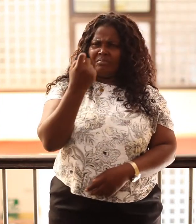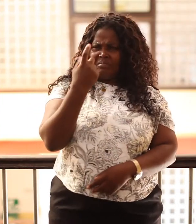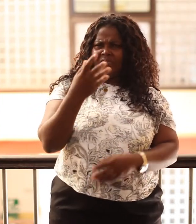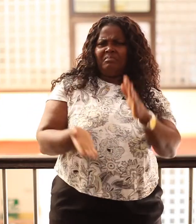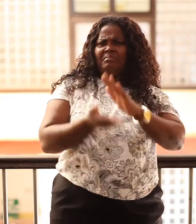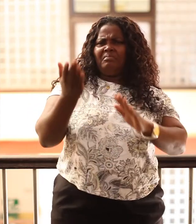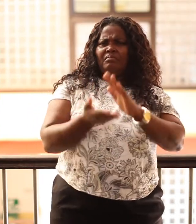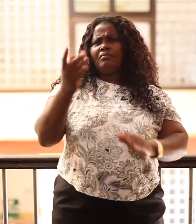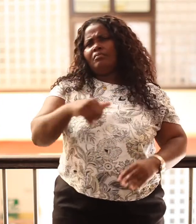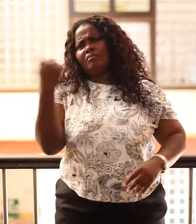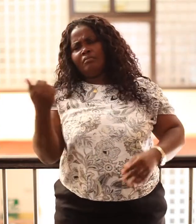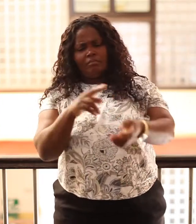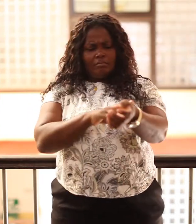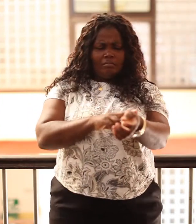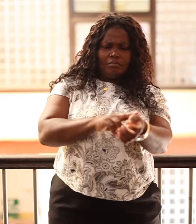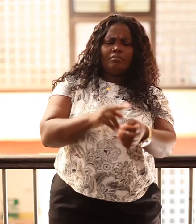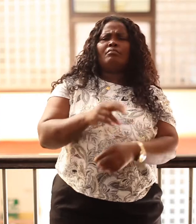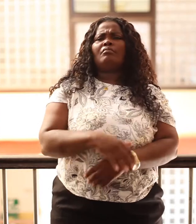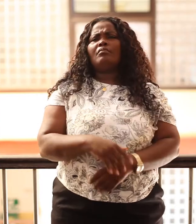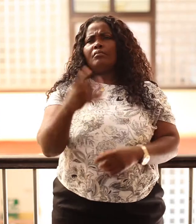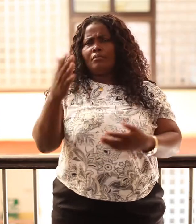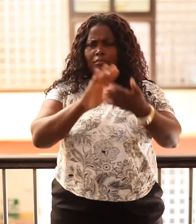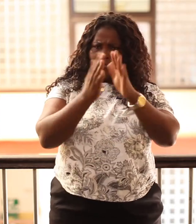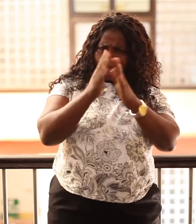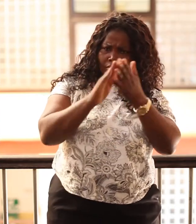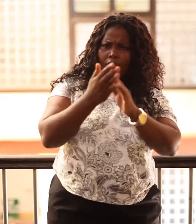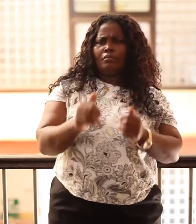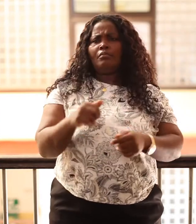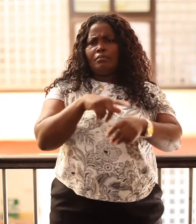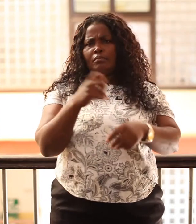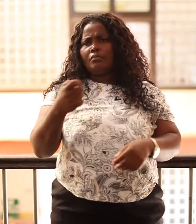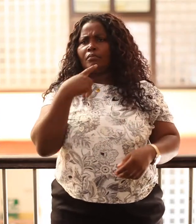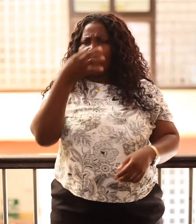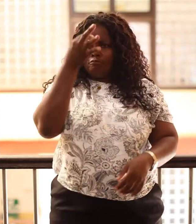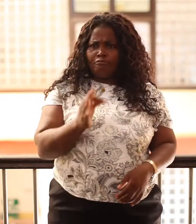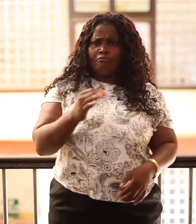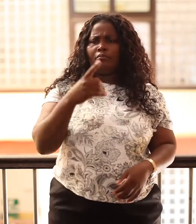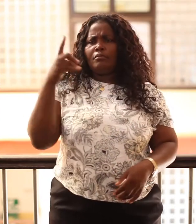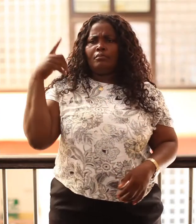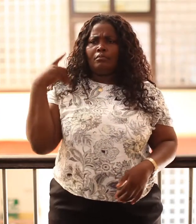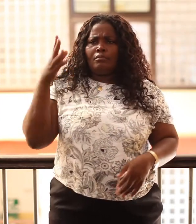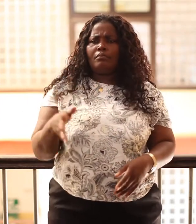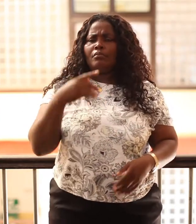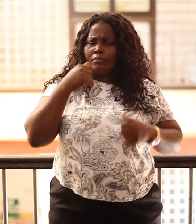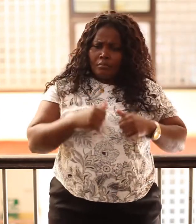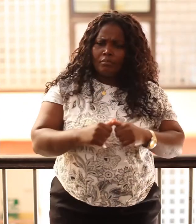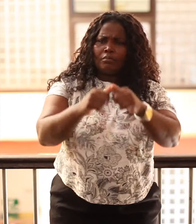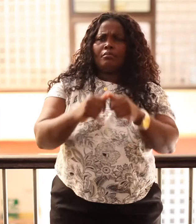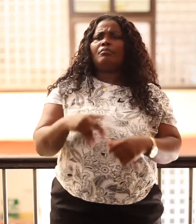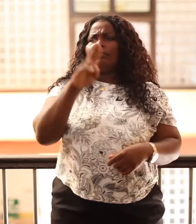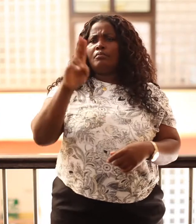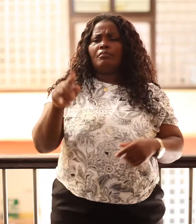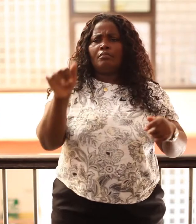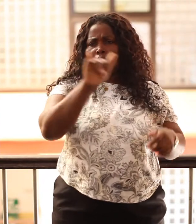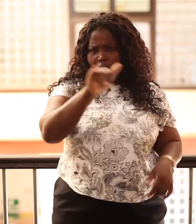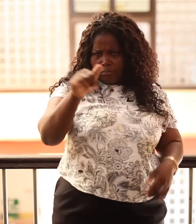más y otros menos en esta sociedad, porque las decisiones políticas no siempre garantizan la